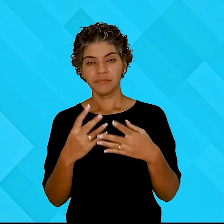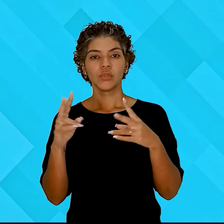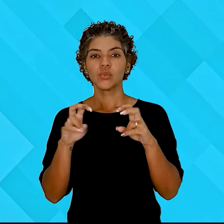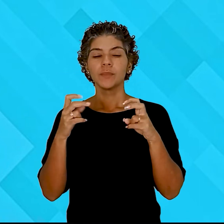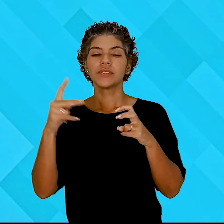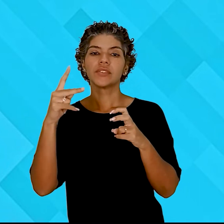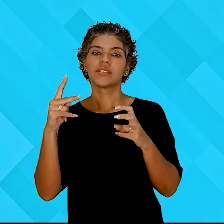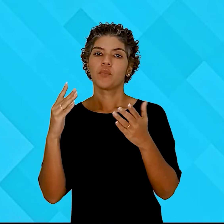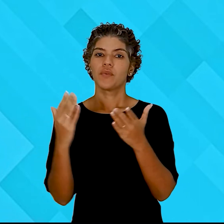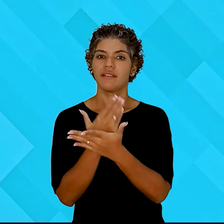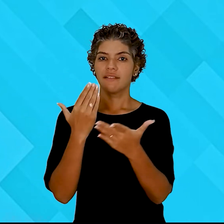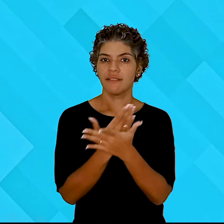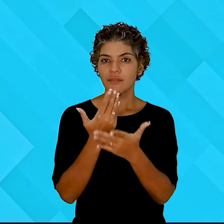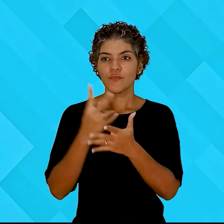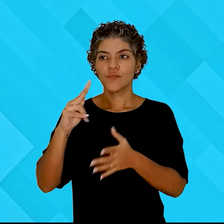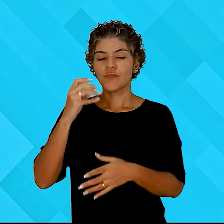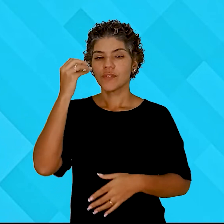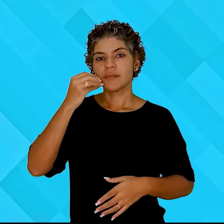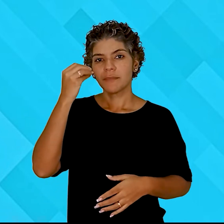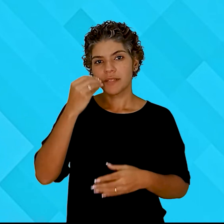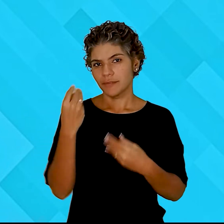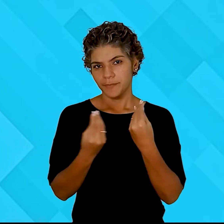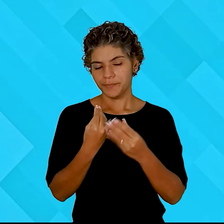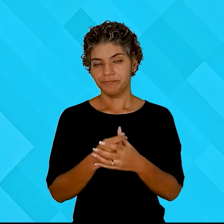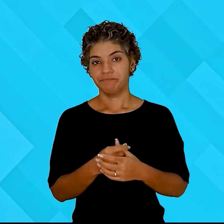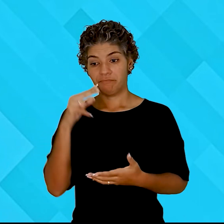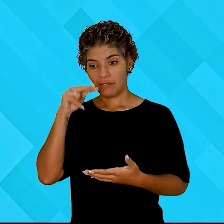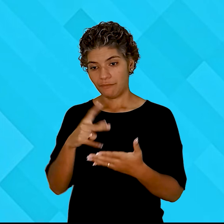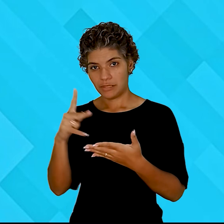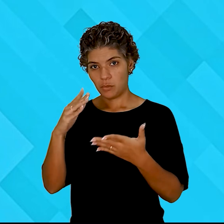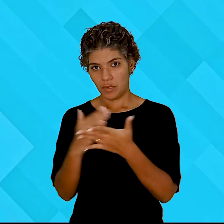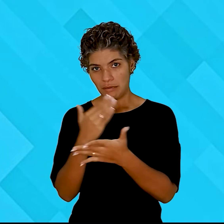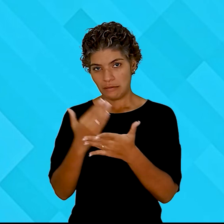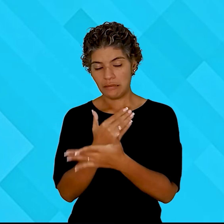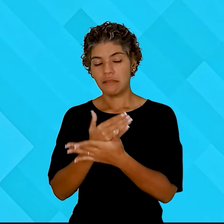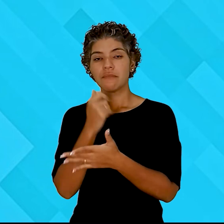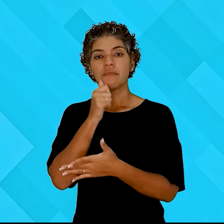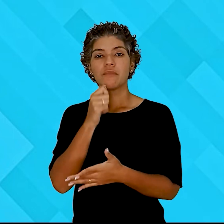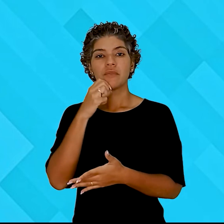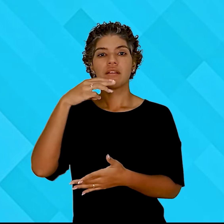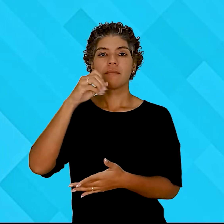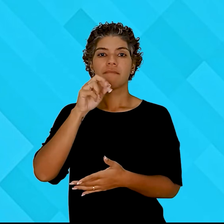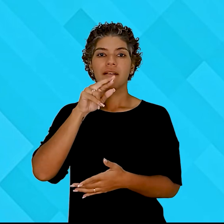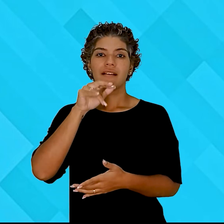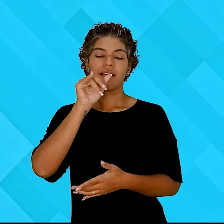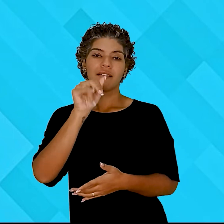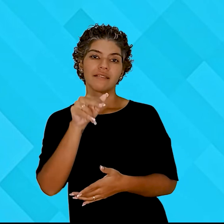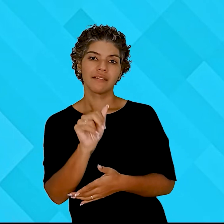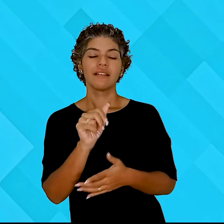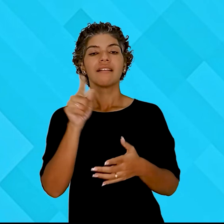trajetória do teu livro, da experiência de ter escrito, né? No prefácio, a Marina Bay Freiberg, né, que faz o prefácio do teu livro com o